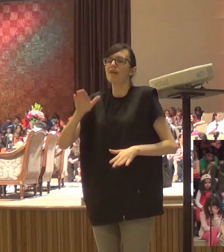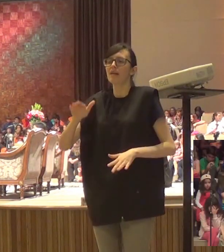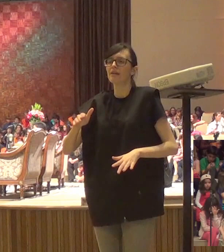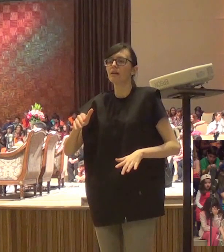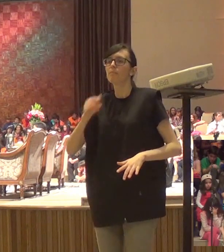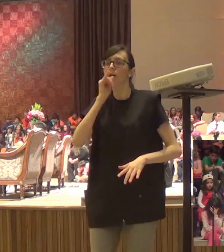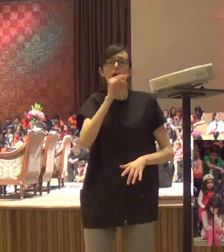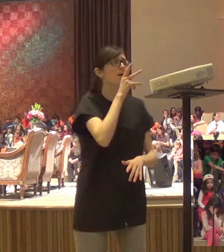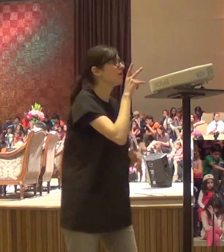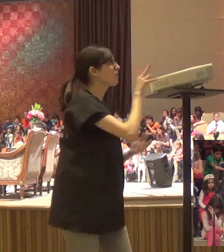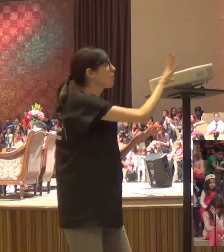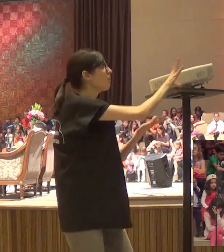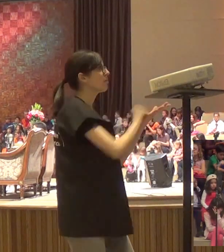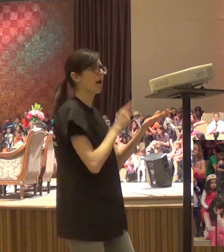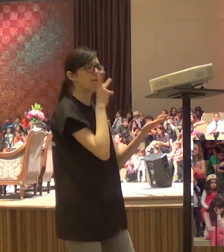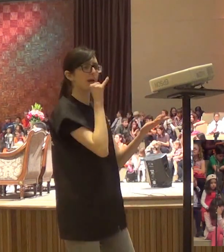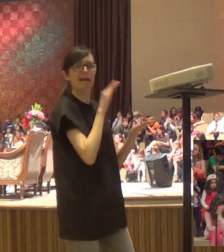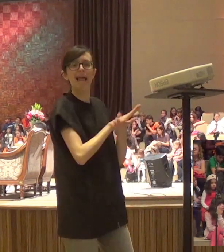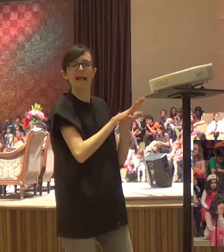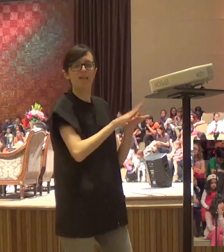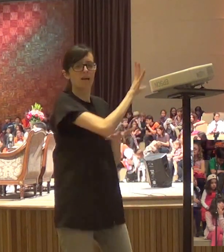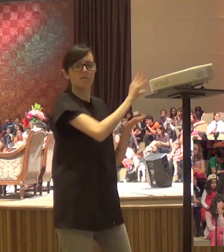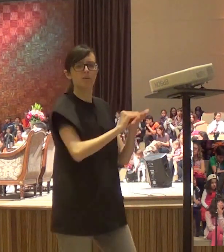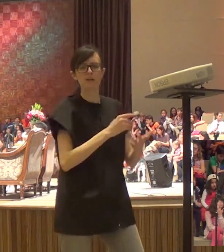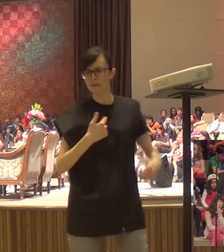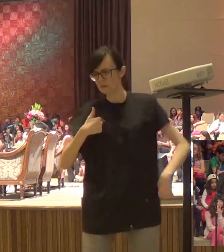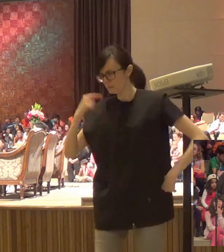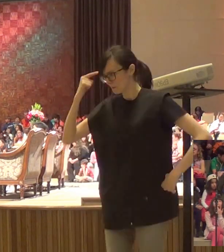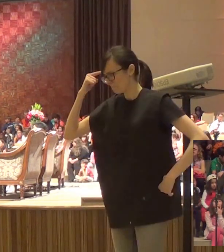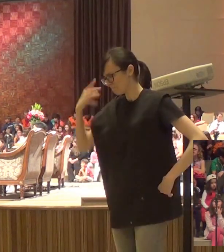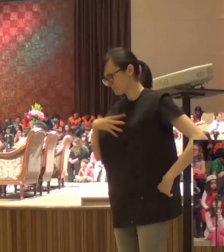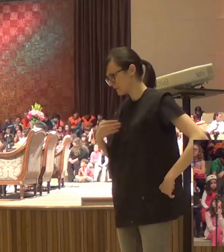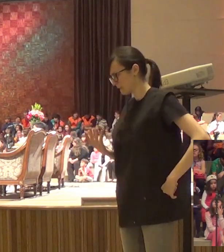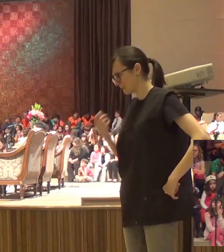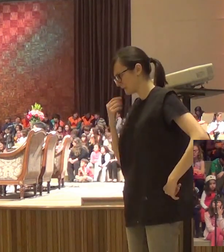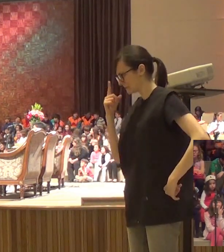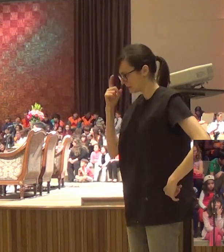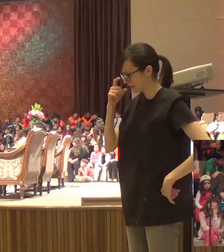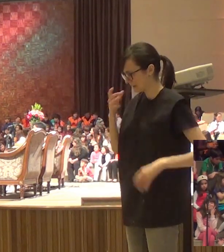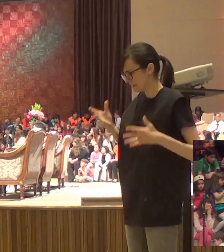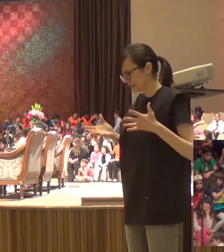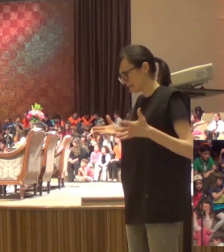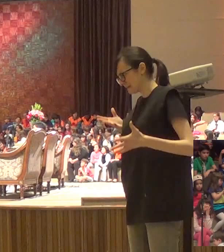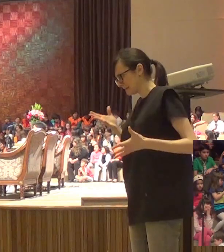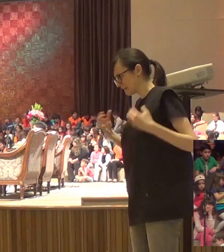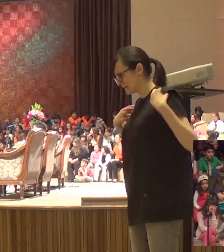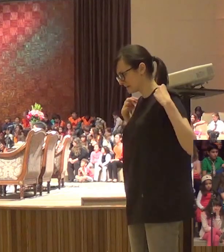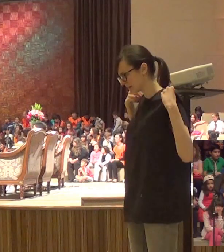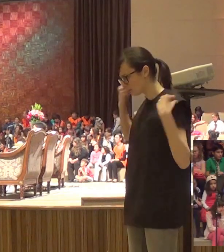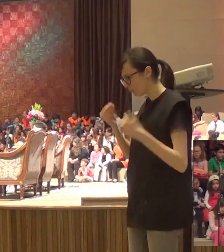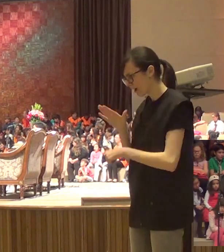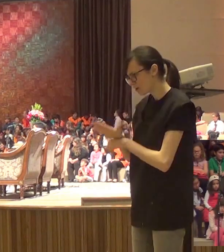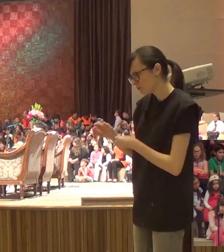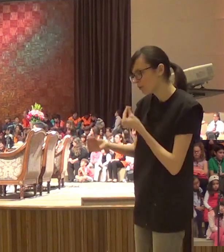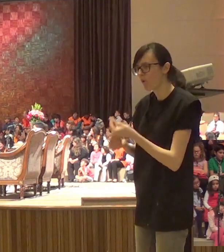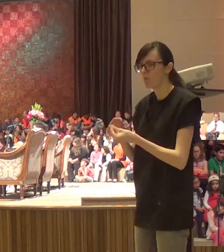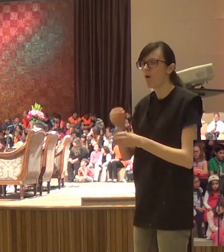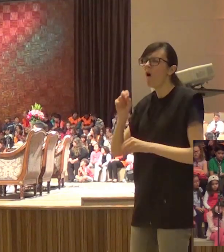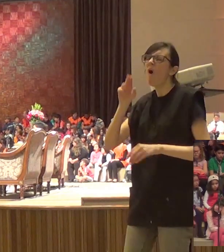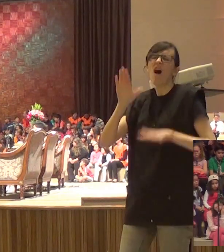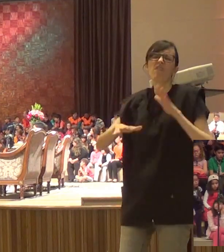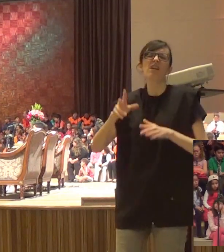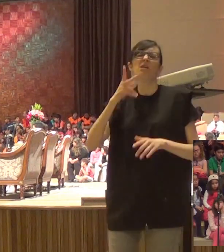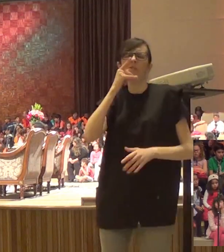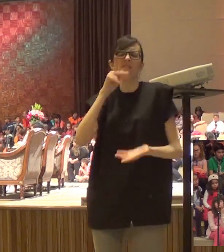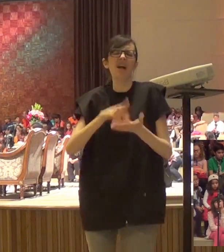pais fazem isso por talvez não terem tido um modelo de como se fazer, de como ser um pai presente. Ou talvez por não se atentarem para a